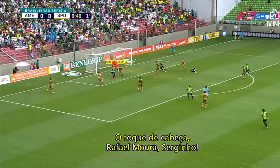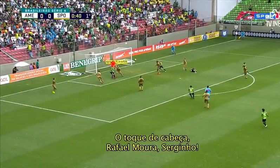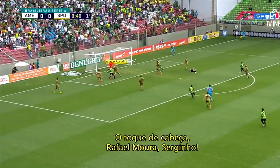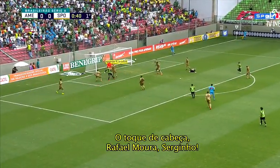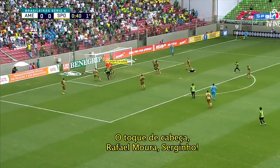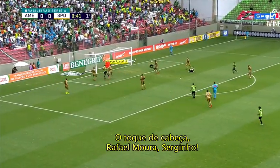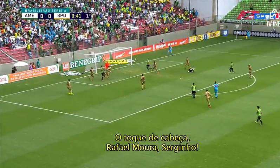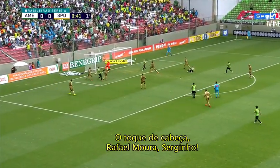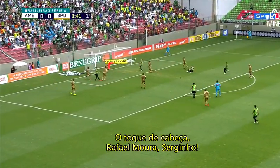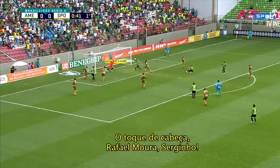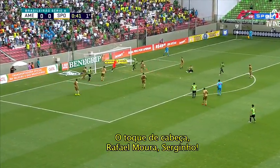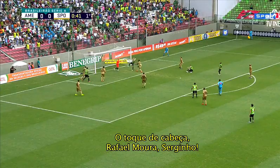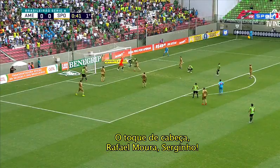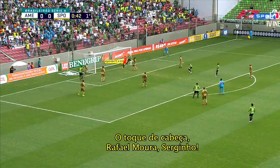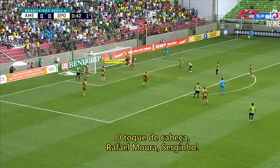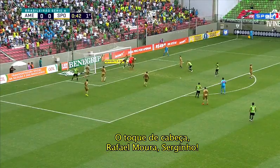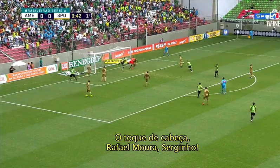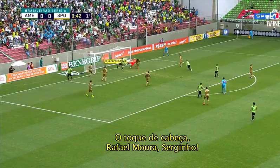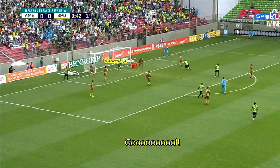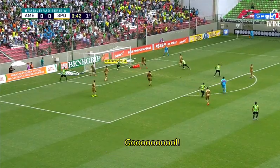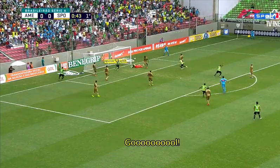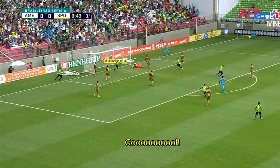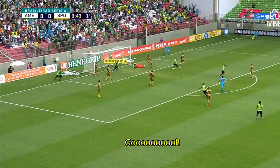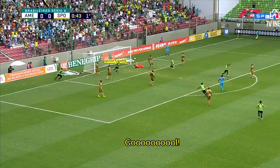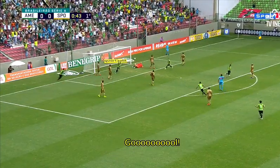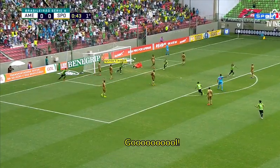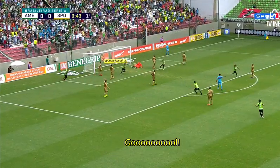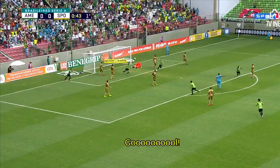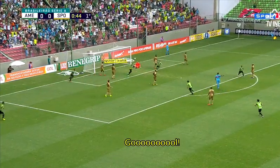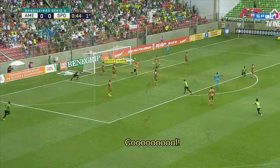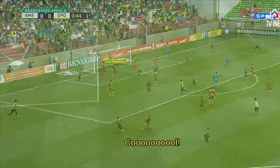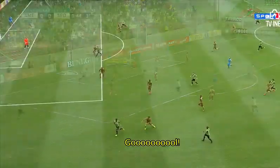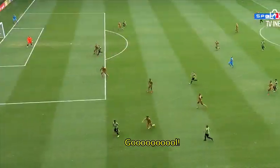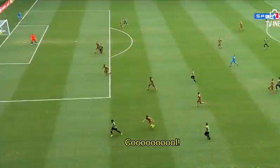cabeça, Rafael Moura, certinho! Gol!